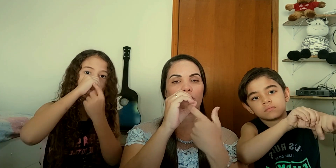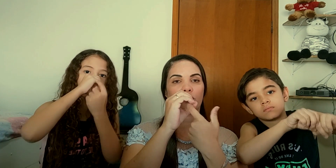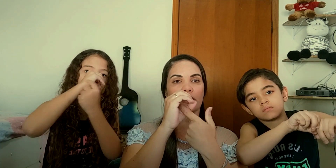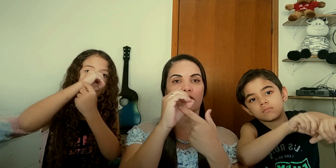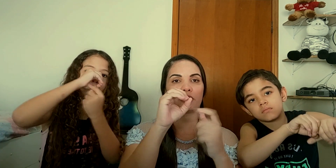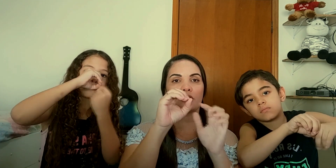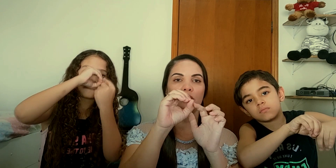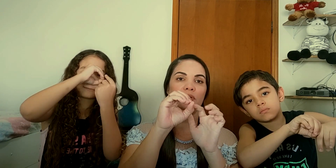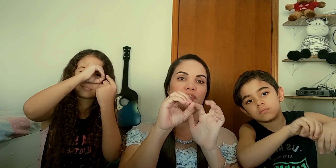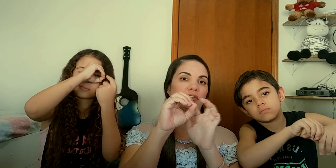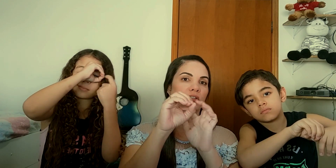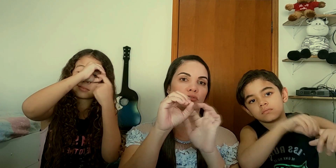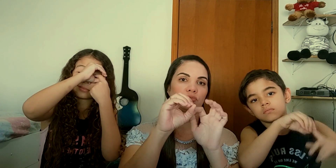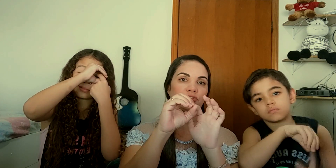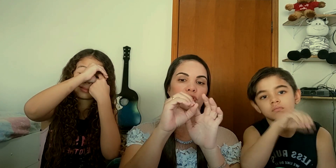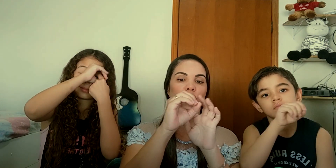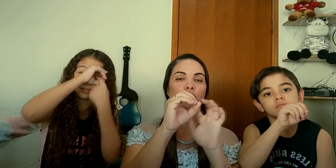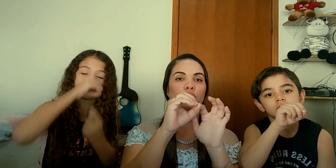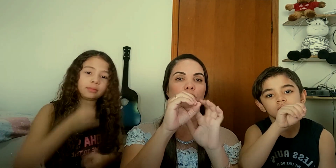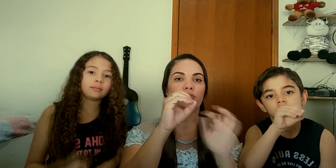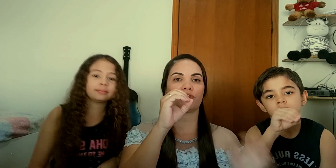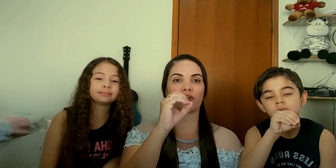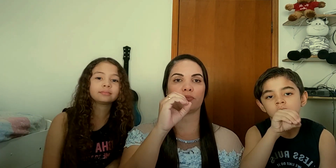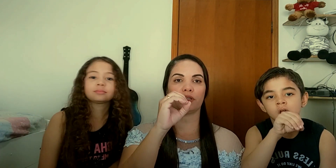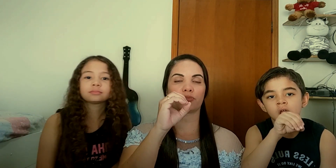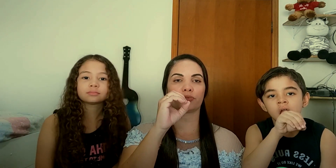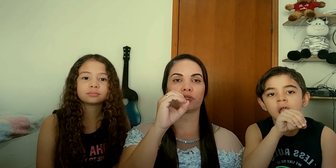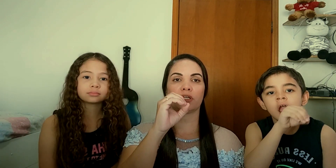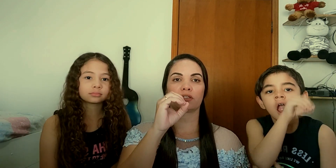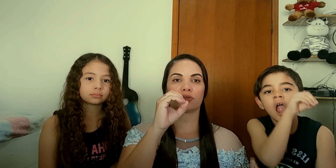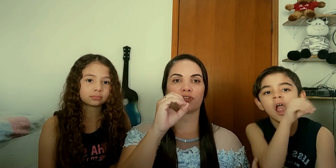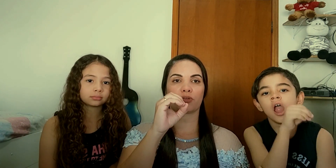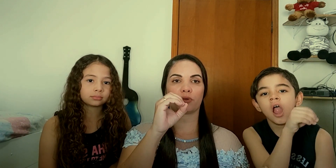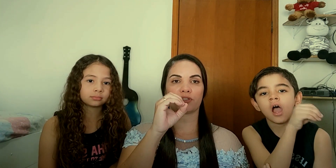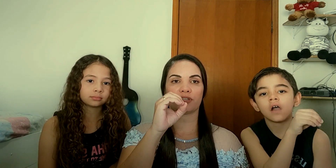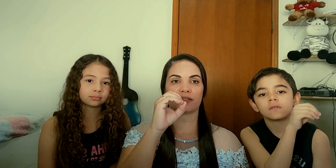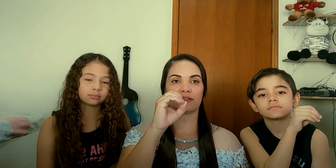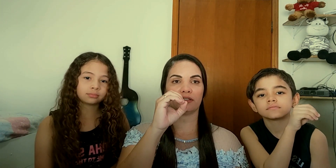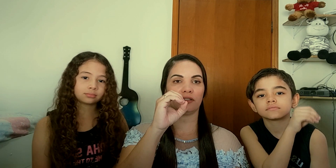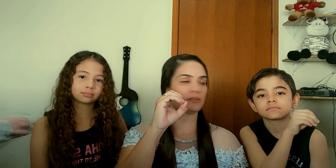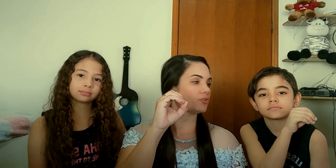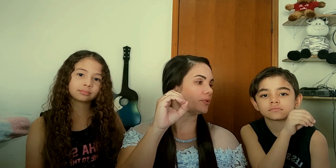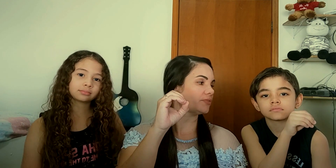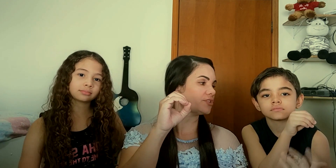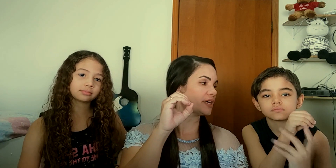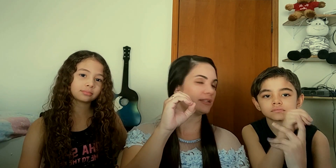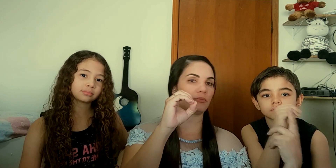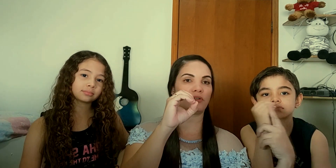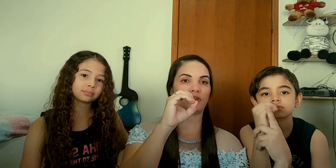Um buraquinho aqui representando um círculo, o número zero mesmo. Então, zero pode ser assim. Sua mão está fechada? Mostra